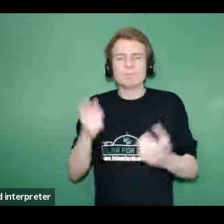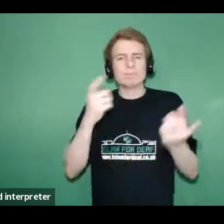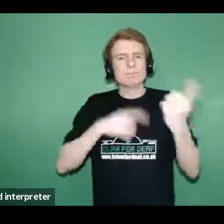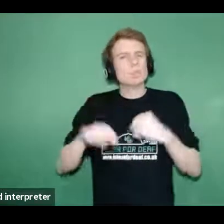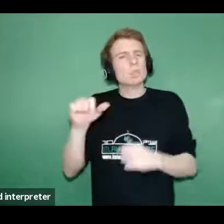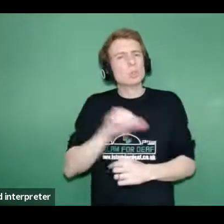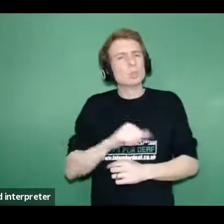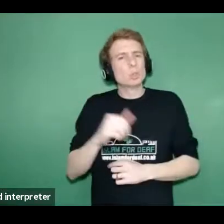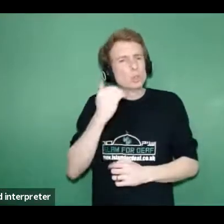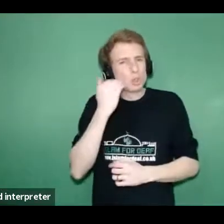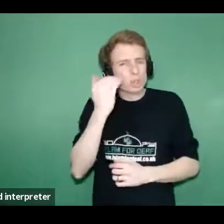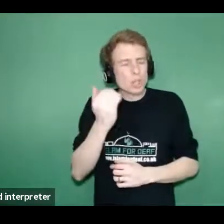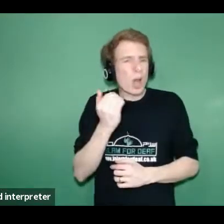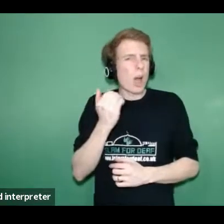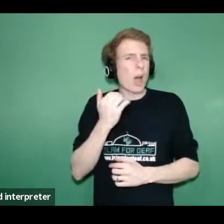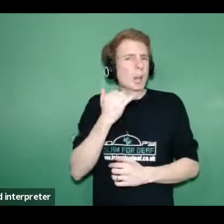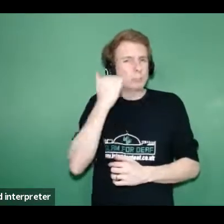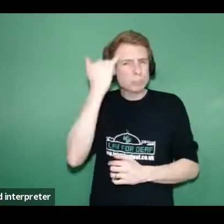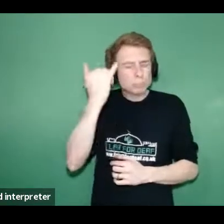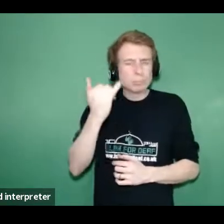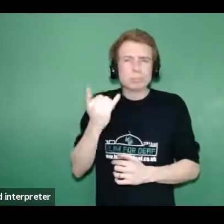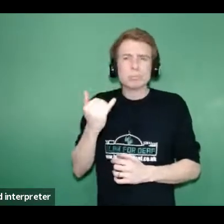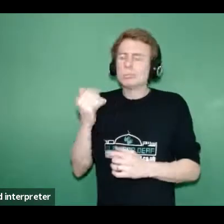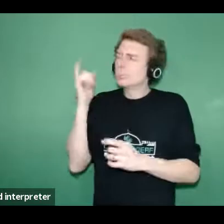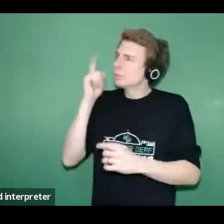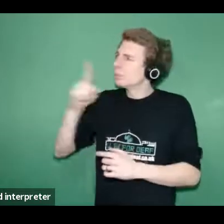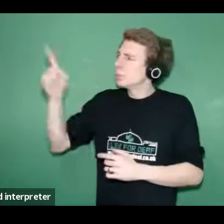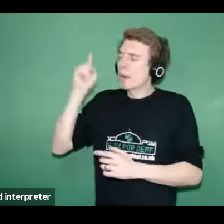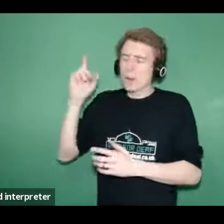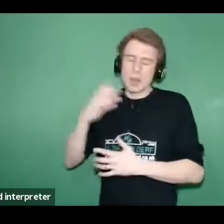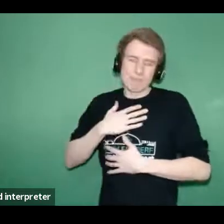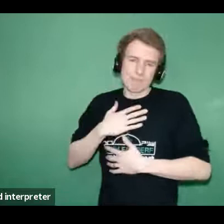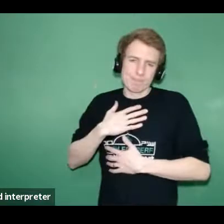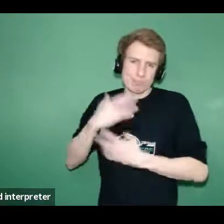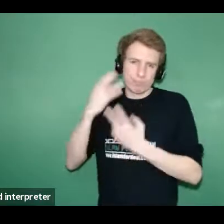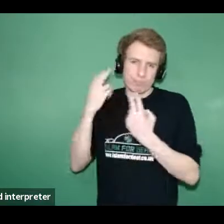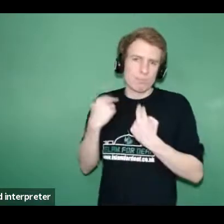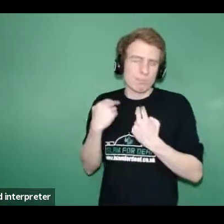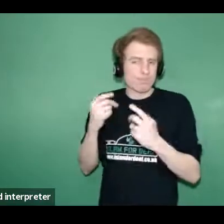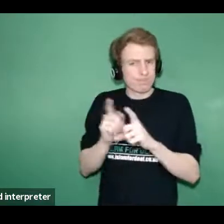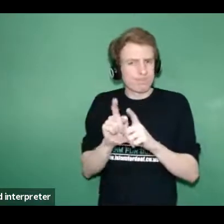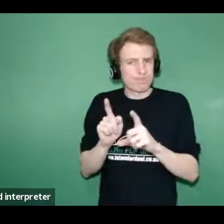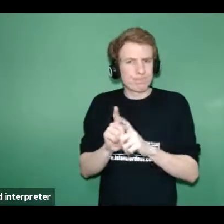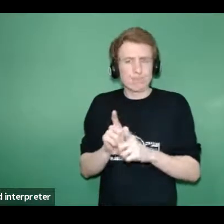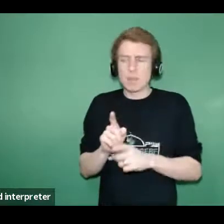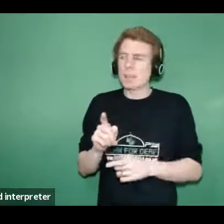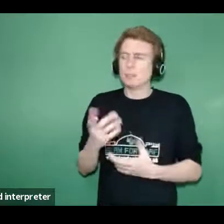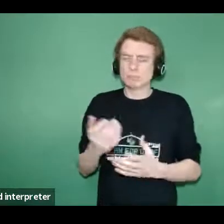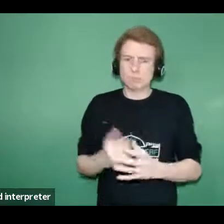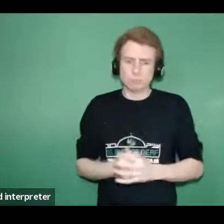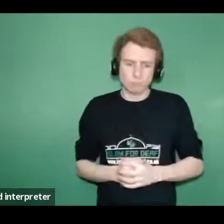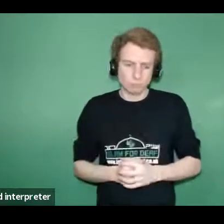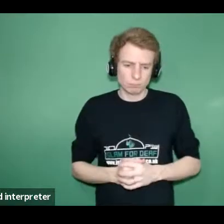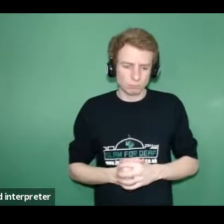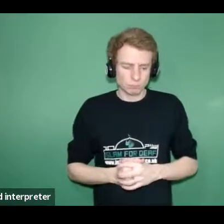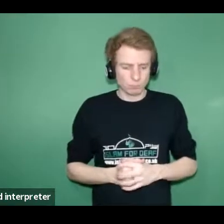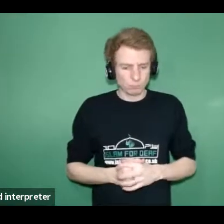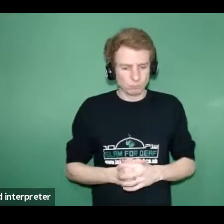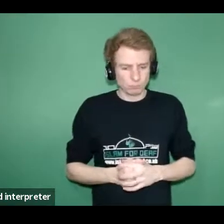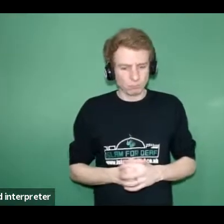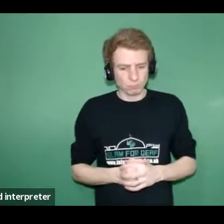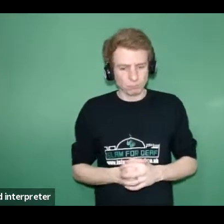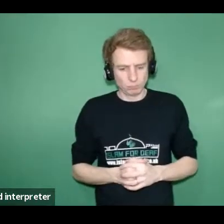should have bashfulness or as you should be shy from him. قالوا قلنا يا رسول الله إنا لنستحي والحمد